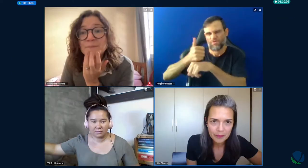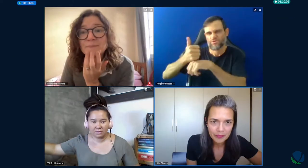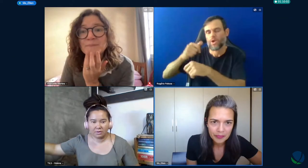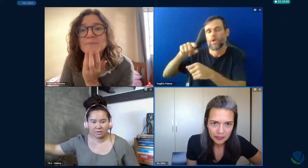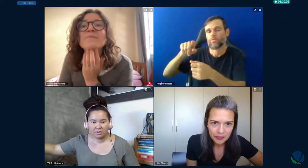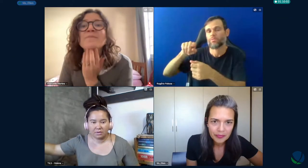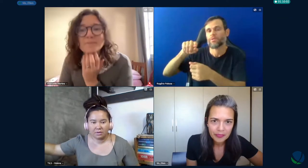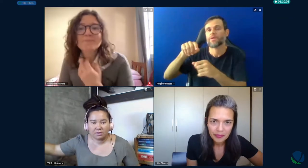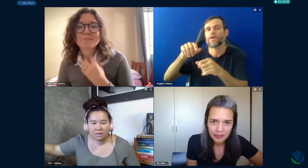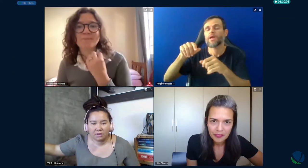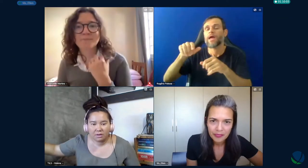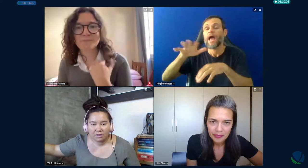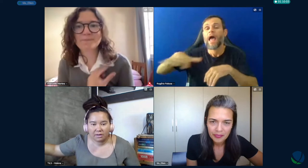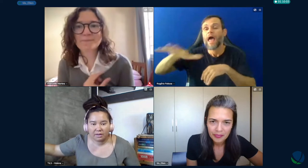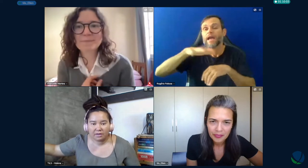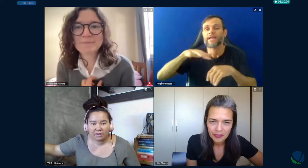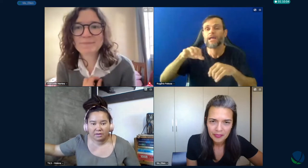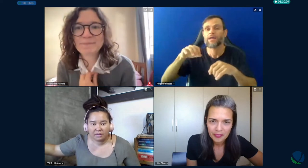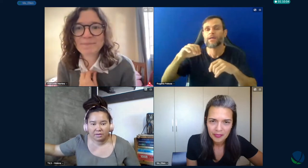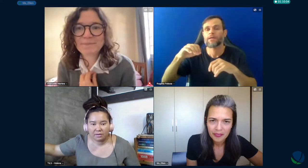Rogério.